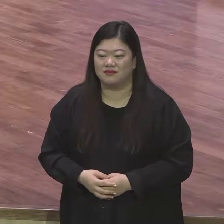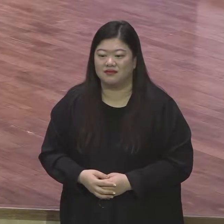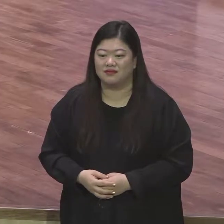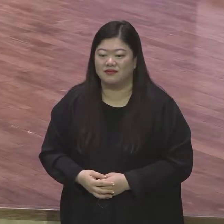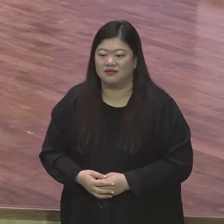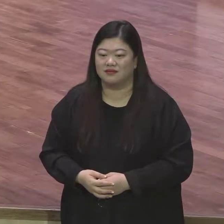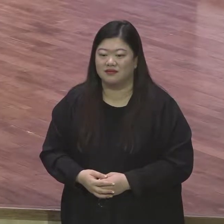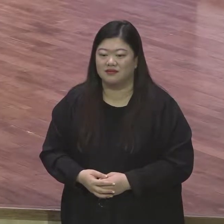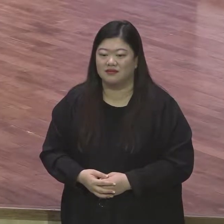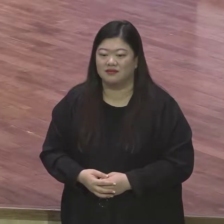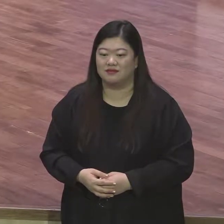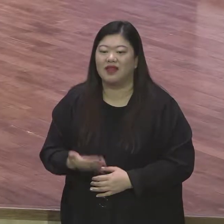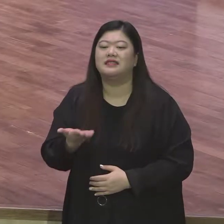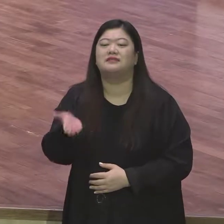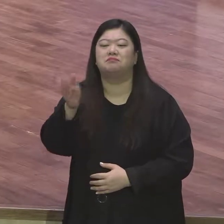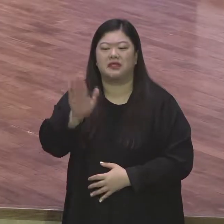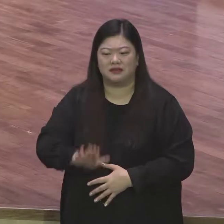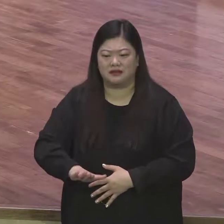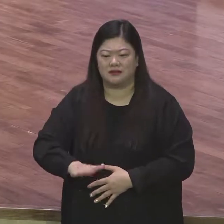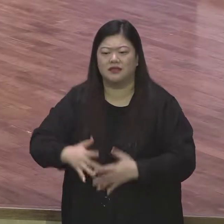주저없이.